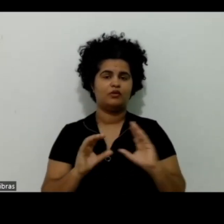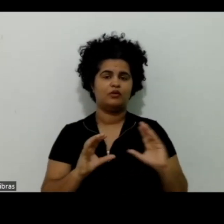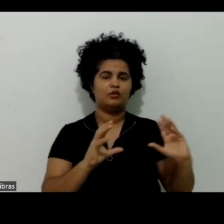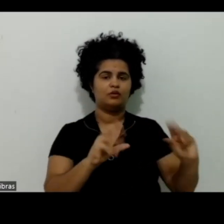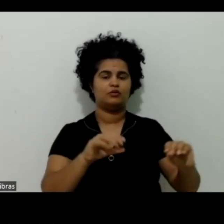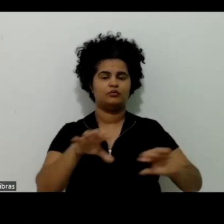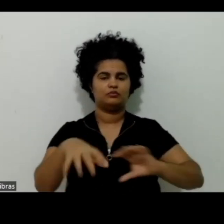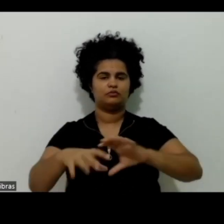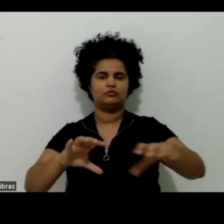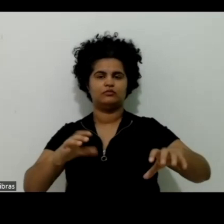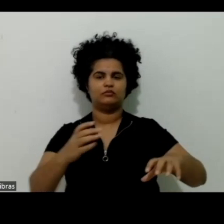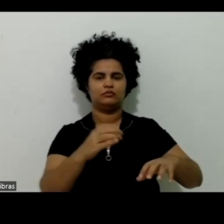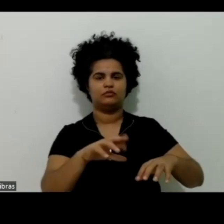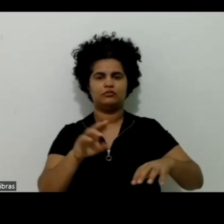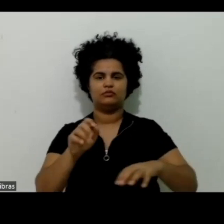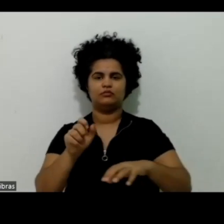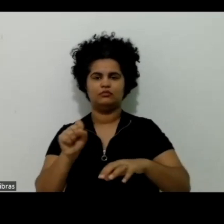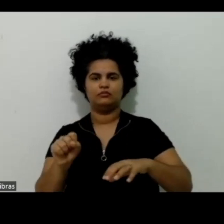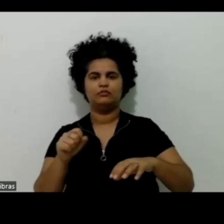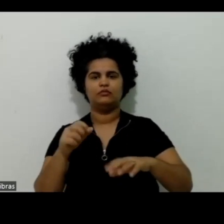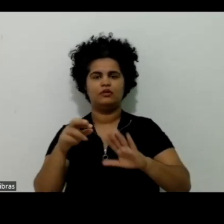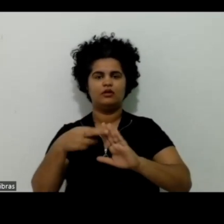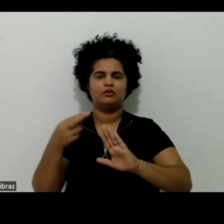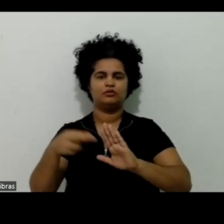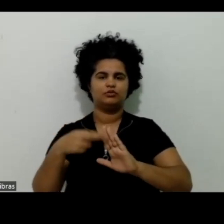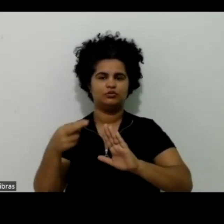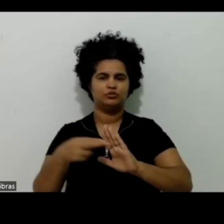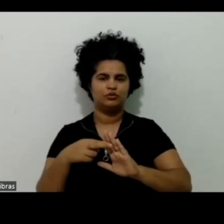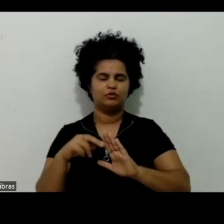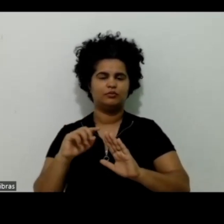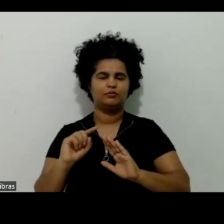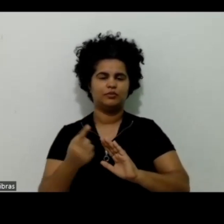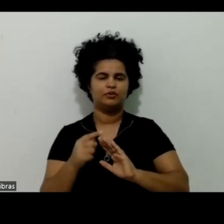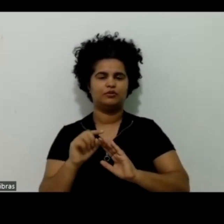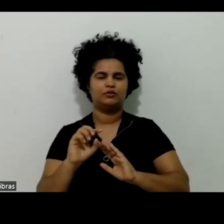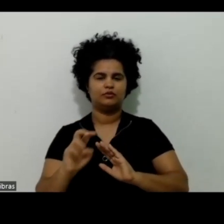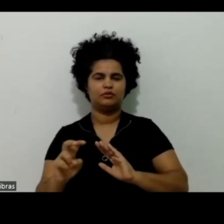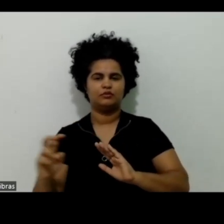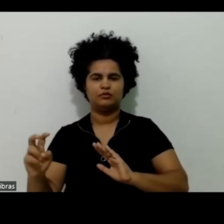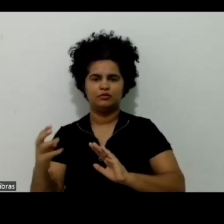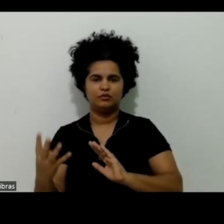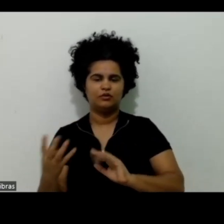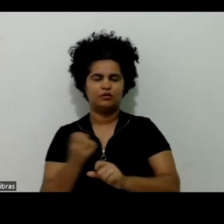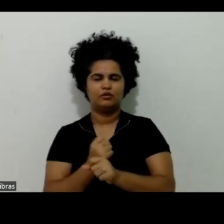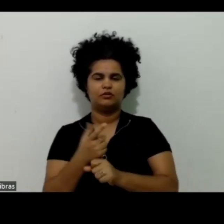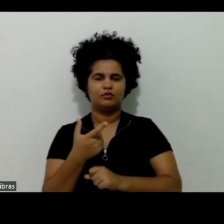com a resolução do CEFES número 1054 de 2023, do dia